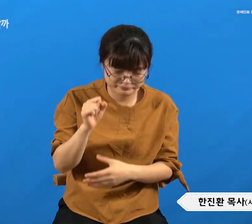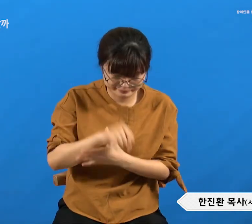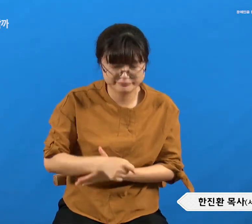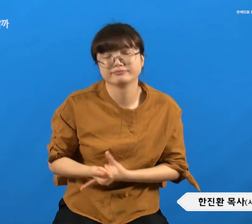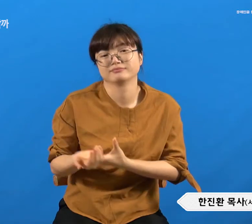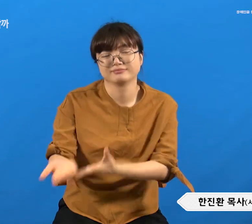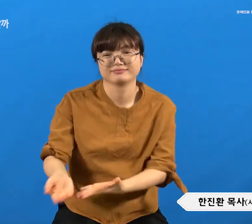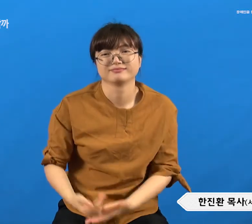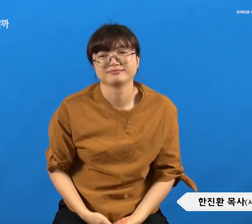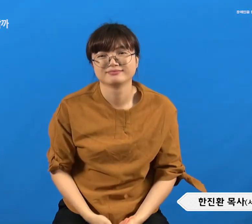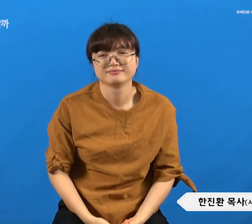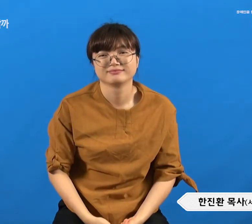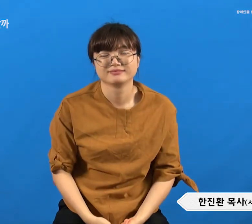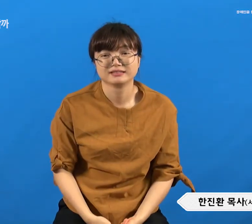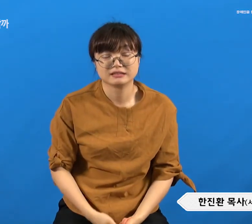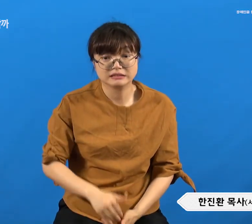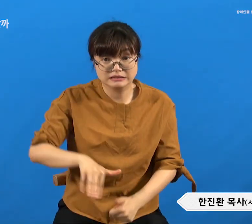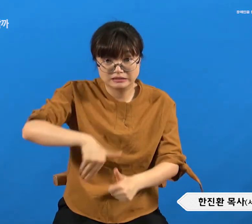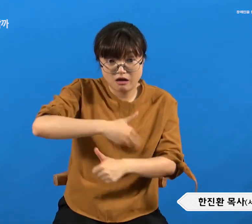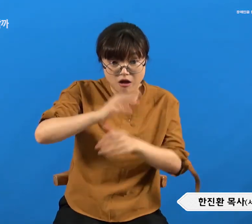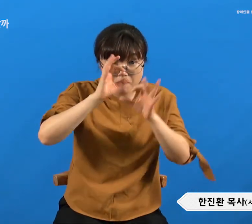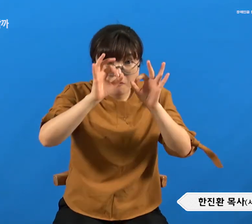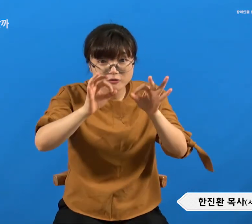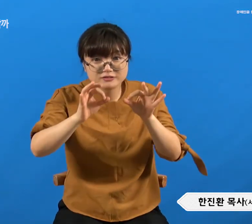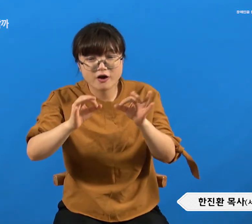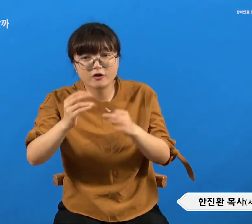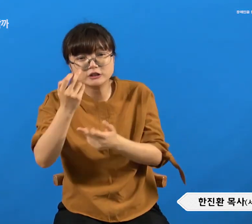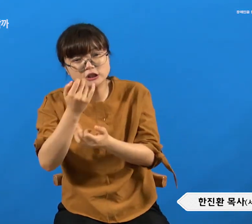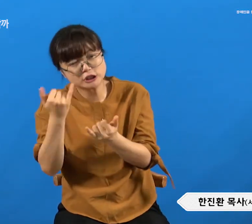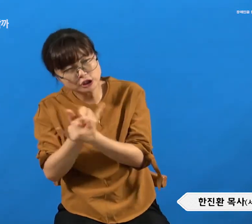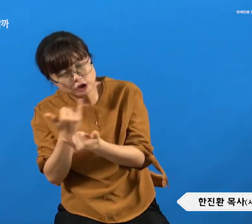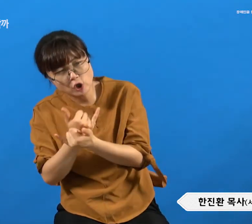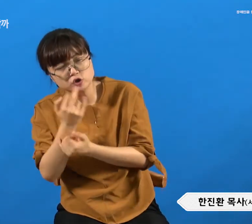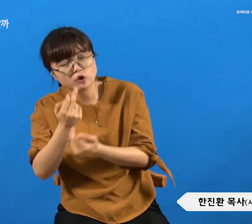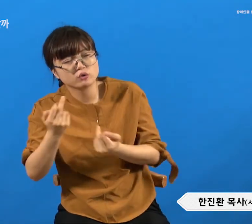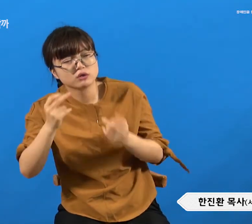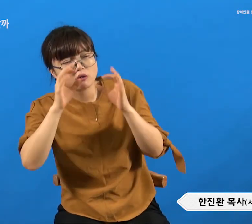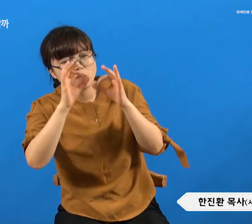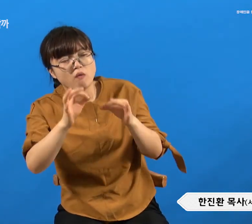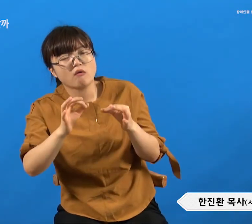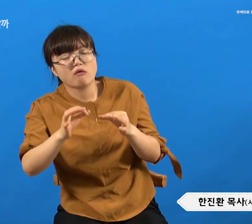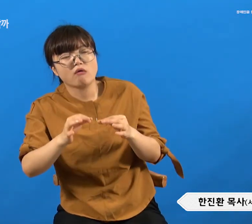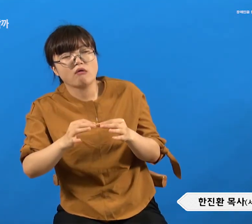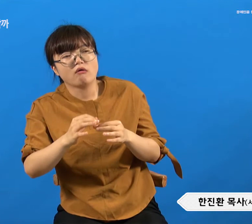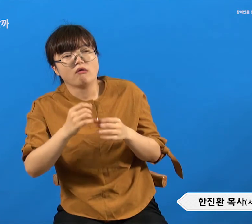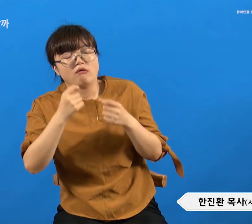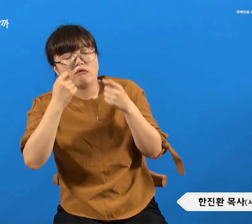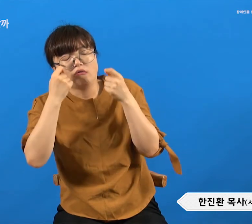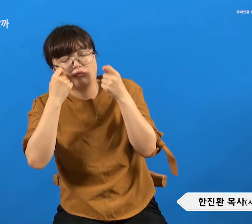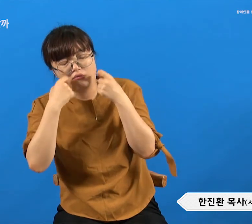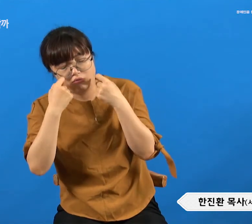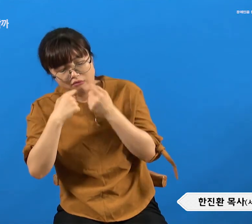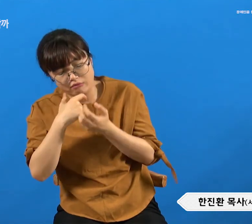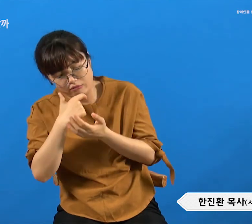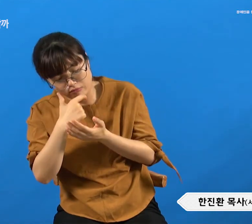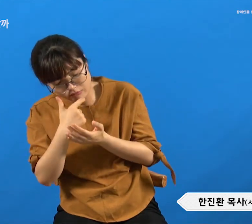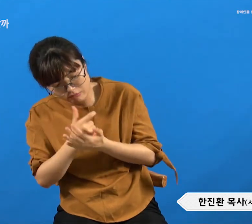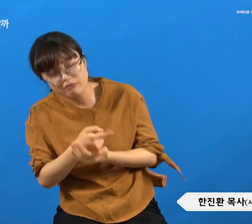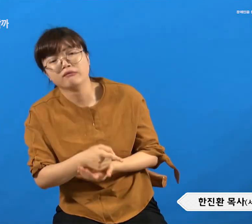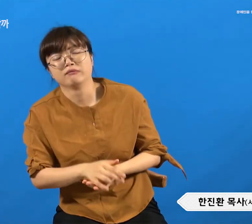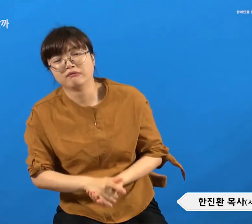합니다. 그 광경을 지켜보던 다른 친척들, 형제들이 다 함께 뜨거운 눈물을 쏟았다고